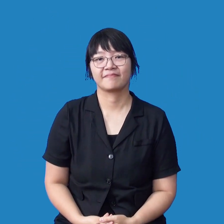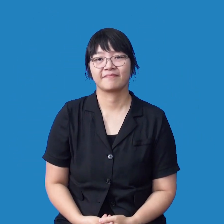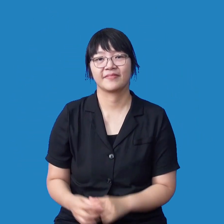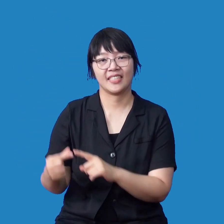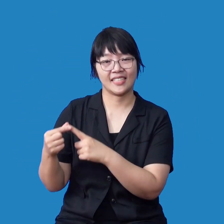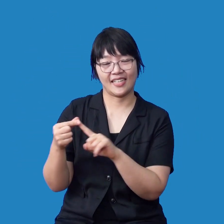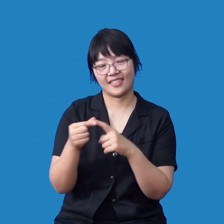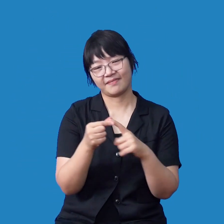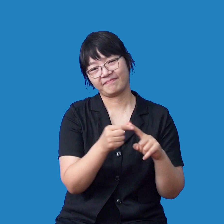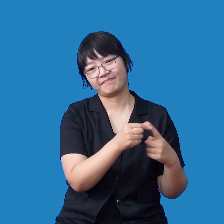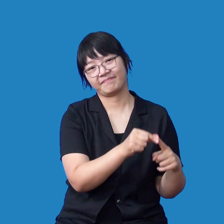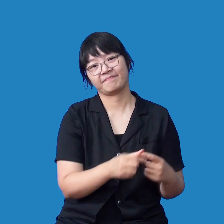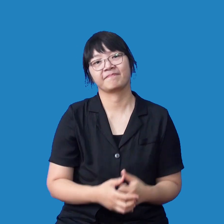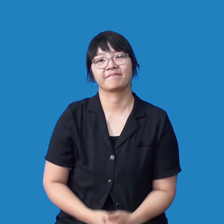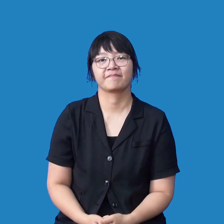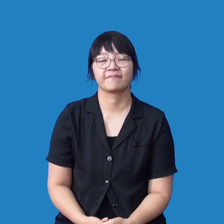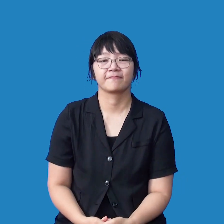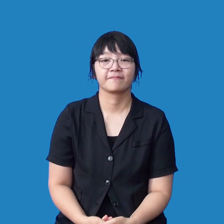자,